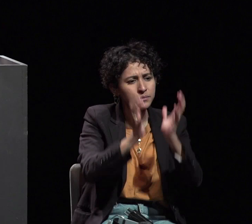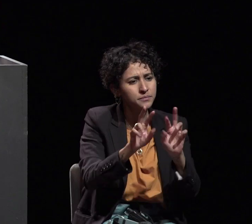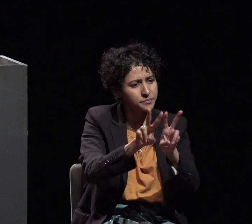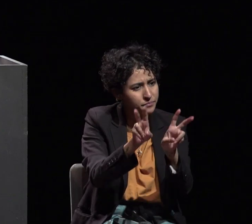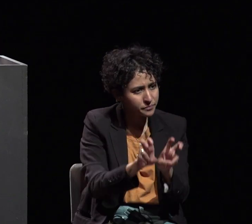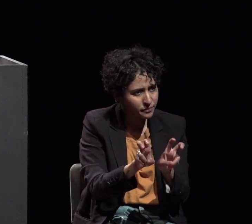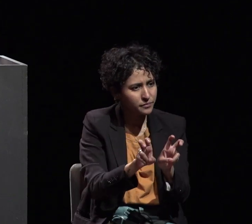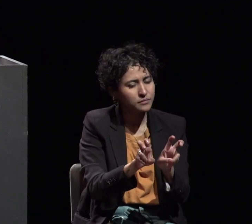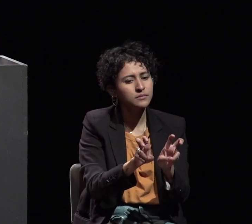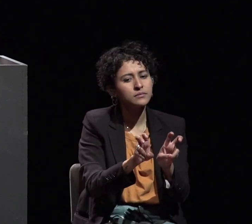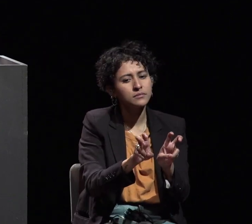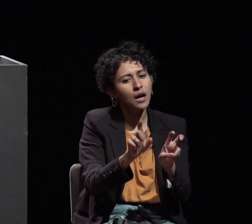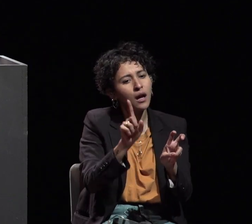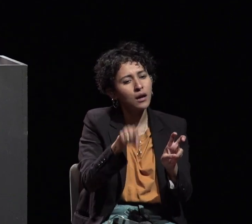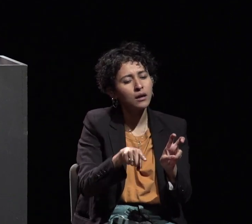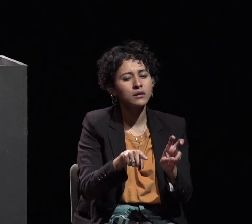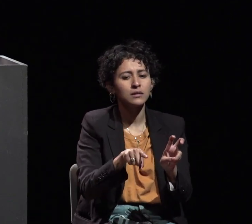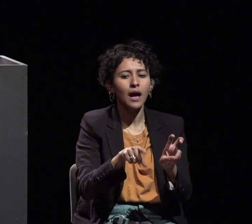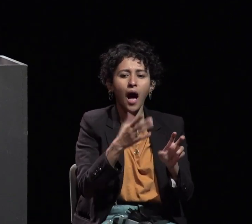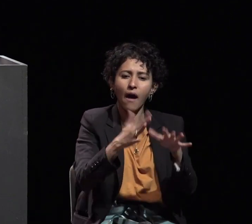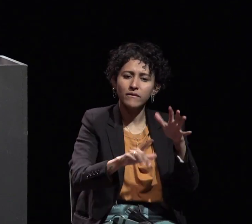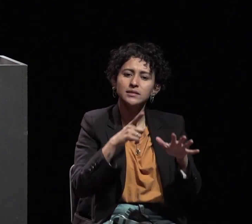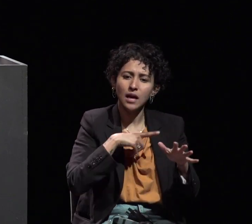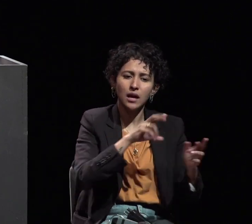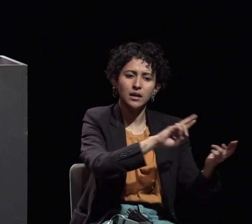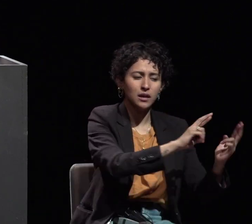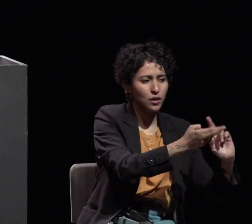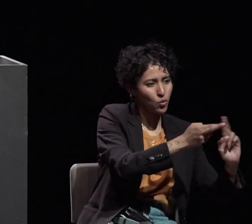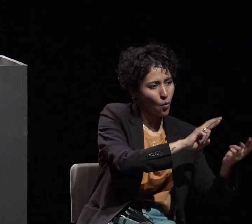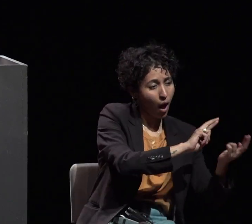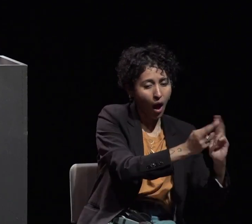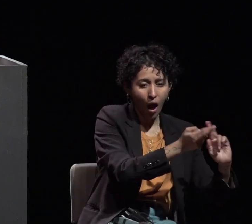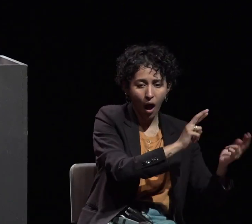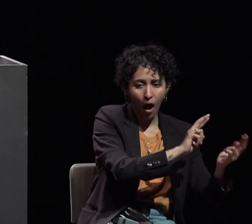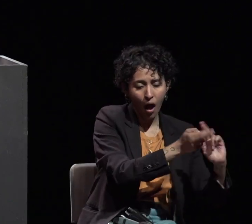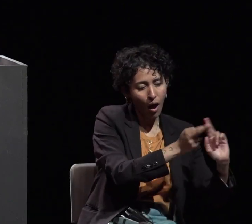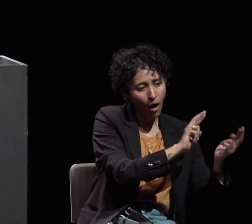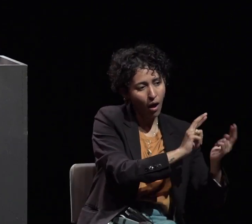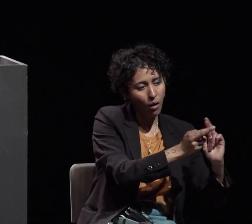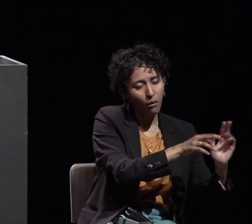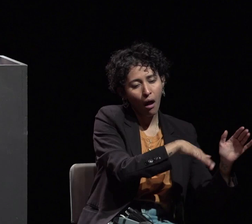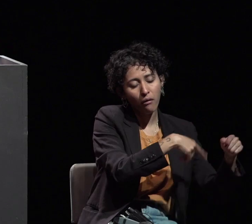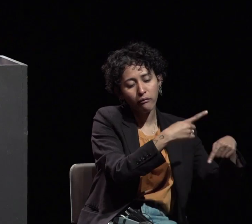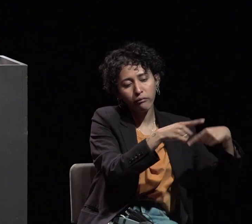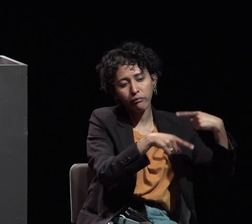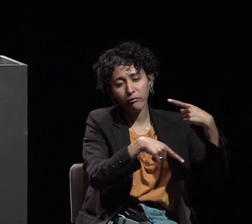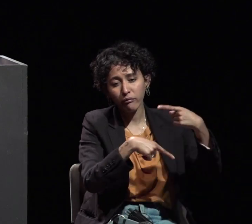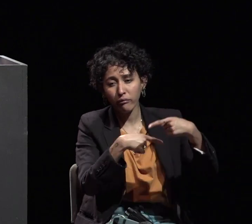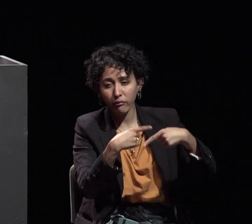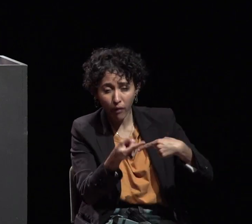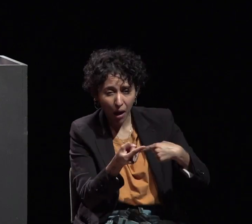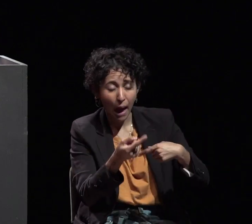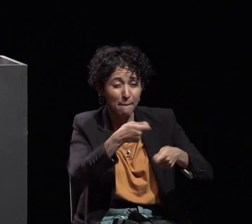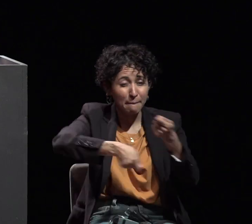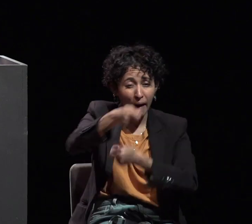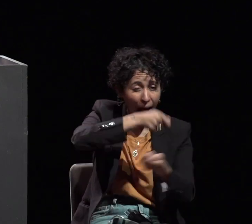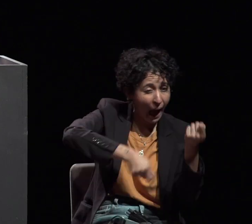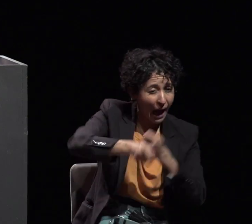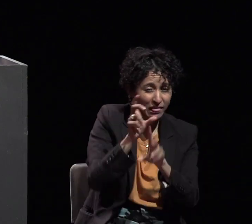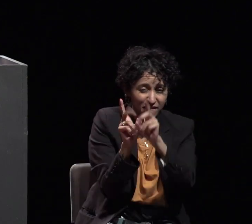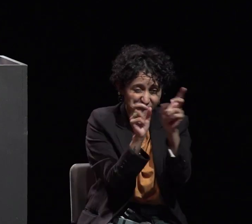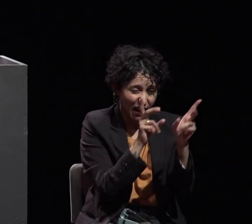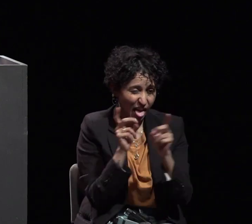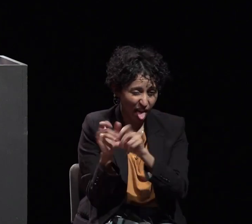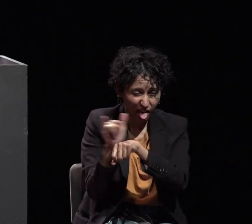eloquente. Outrora sujeitos rituais, posteriormente mercadorias, em seguida emblemas de cultura de selvageria, elas são também